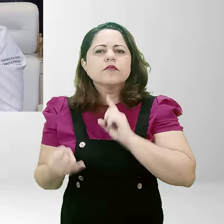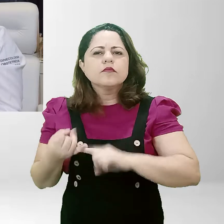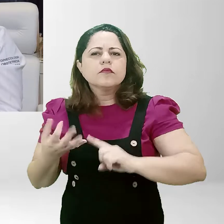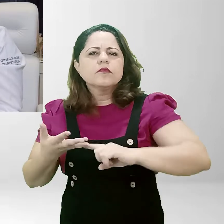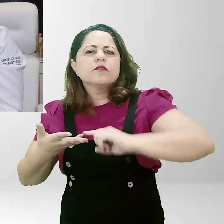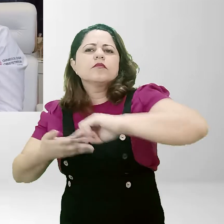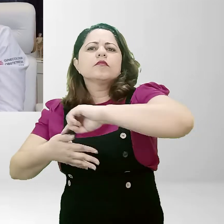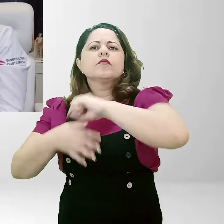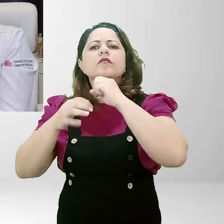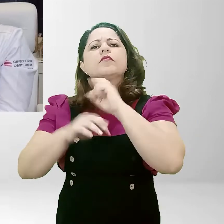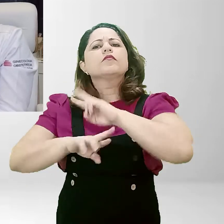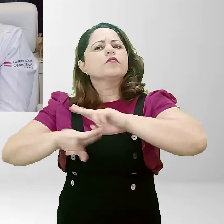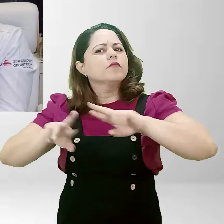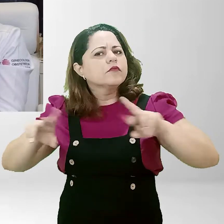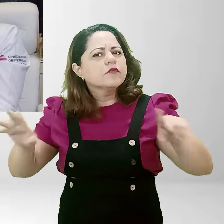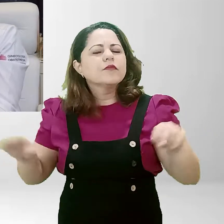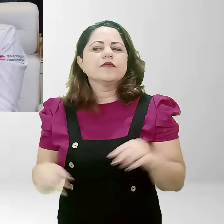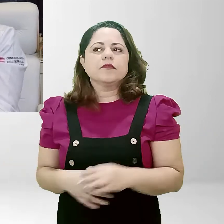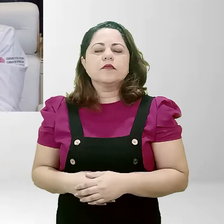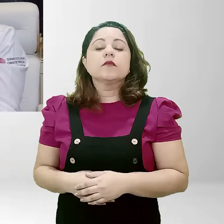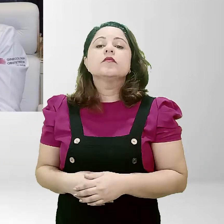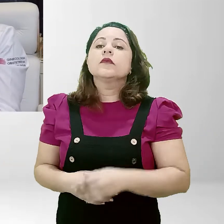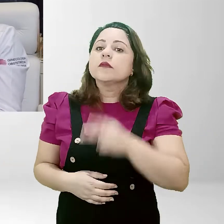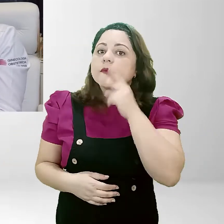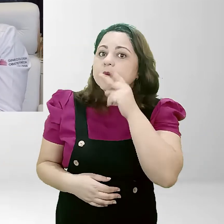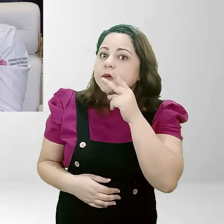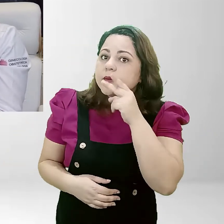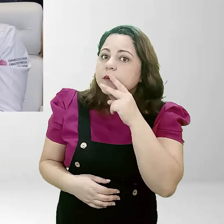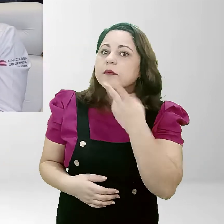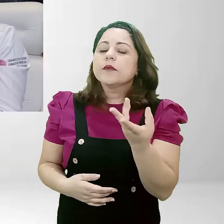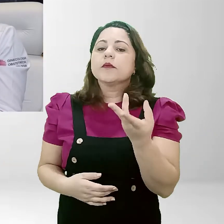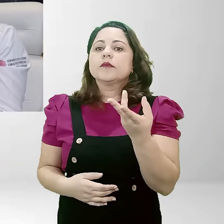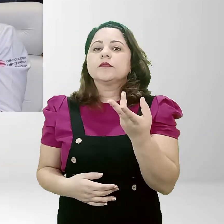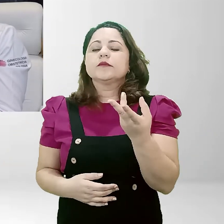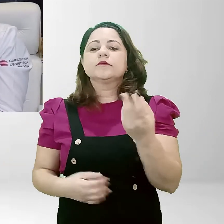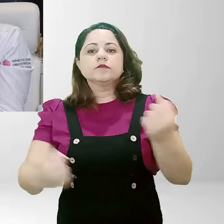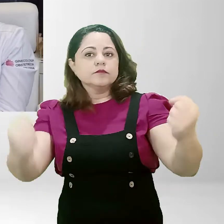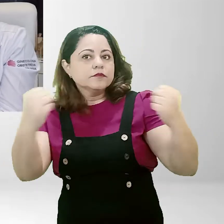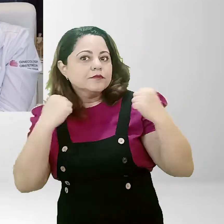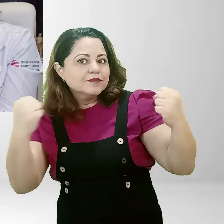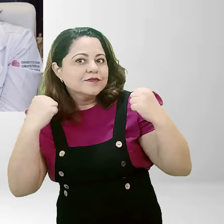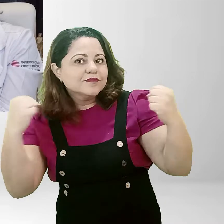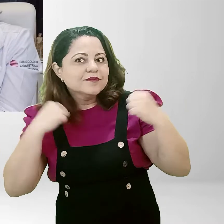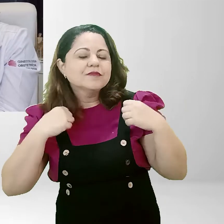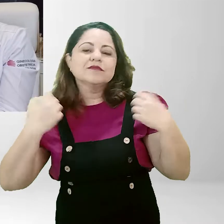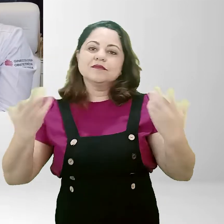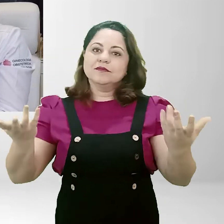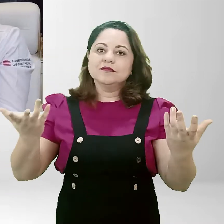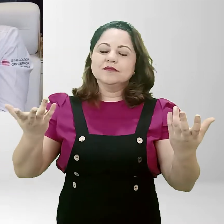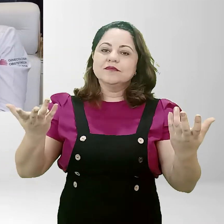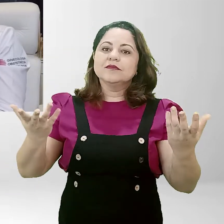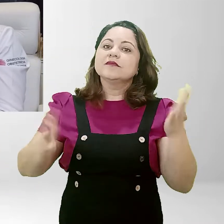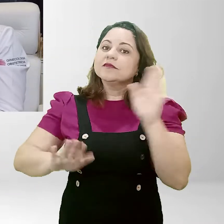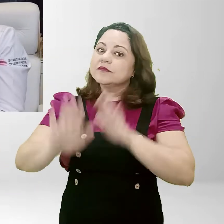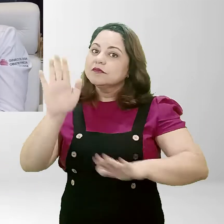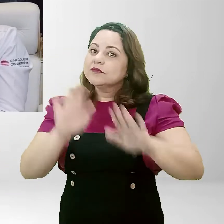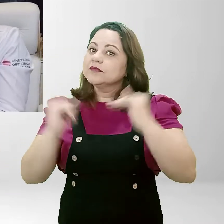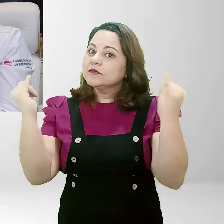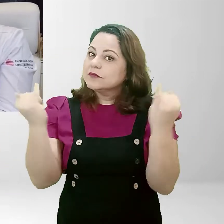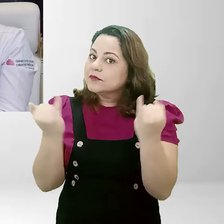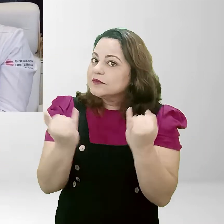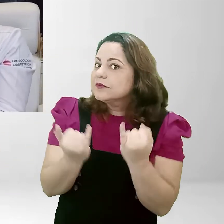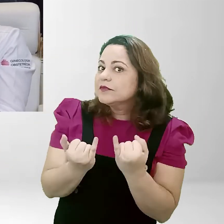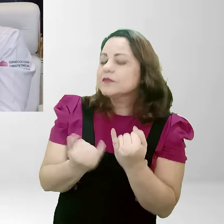neles podemos citar o controle do tabagismo e etilismo, controle de peso, principalmente pós-menopausa,